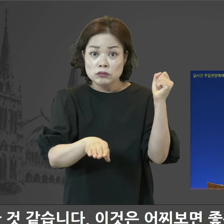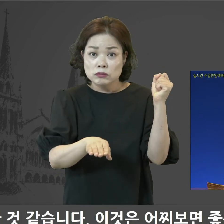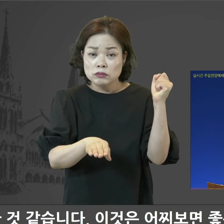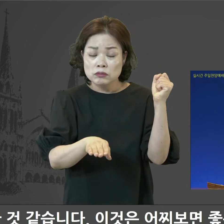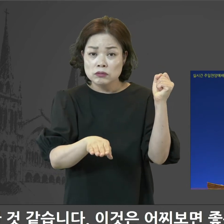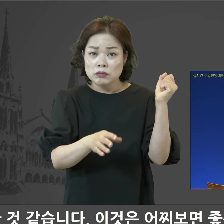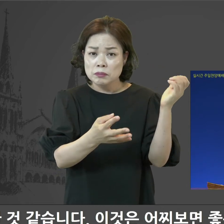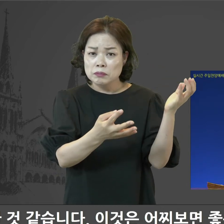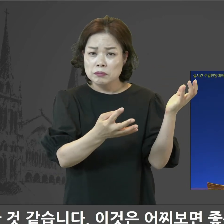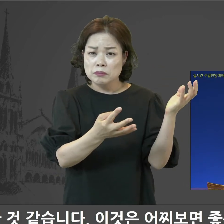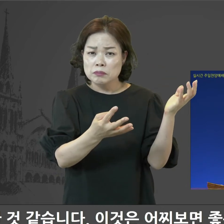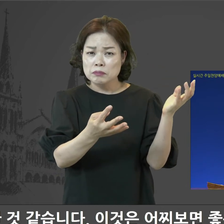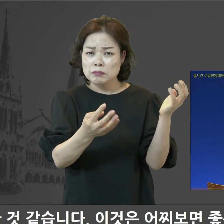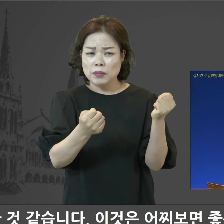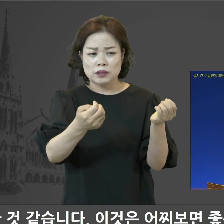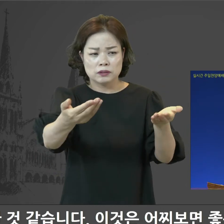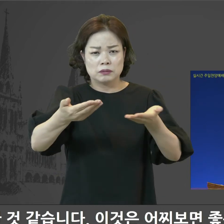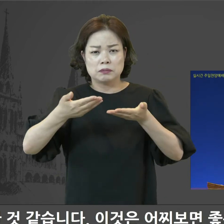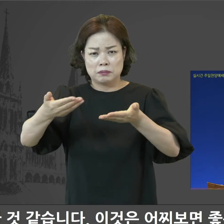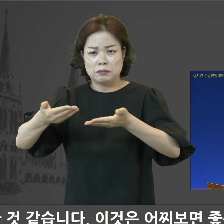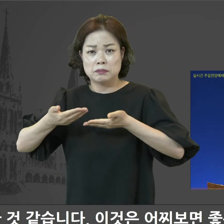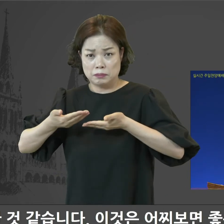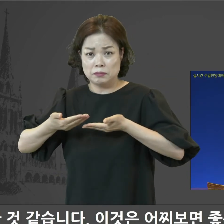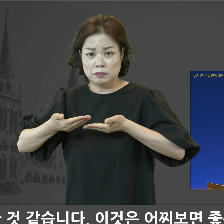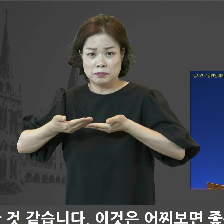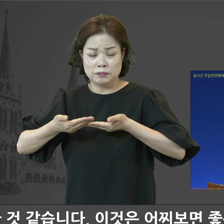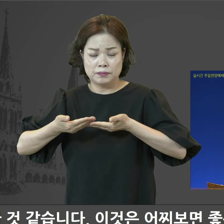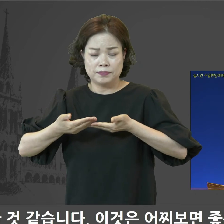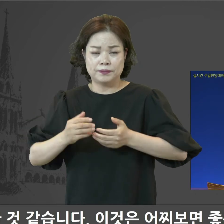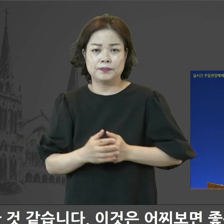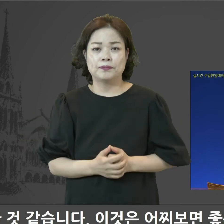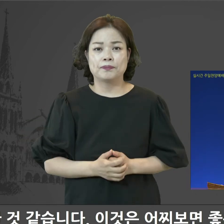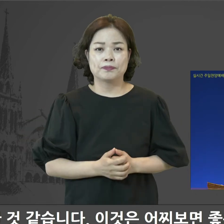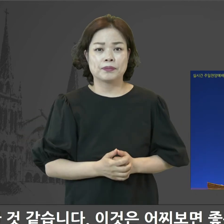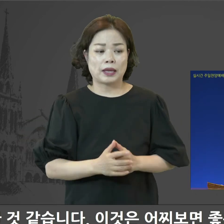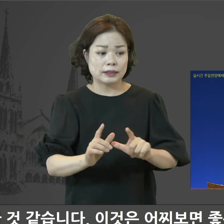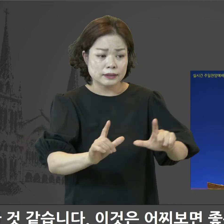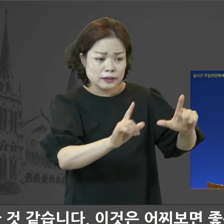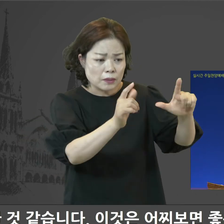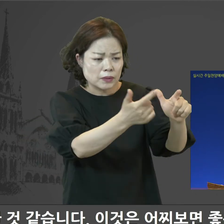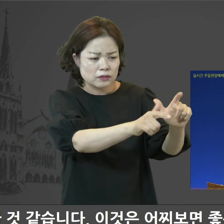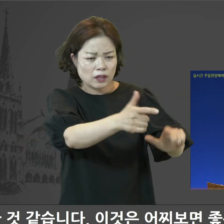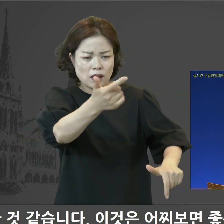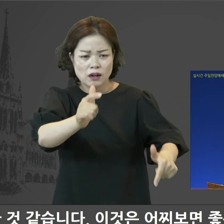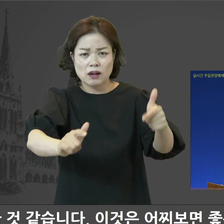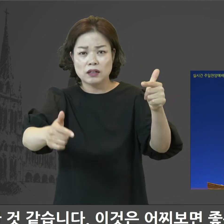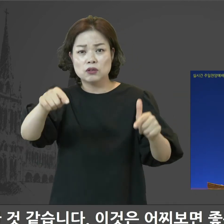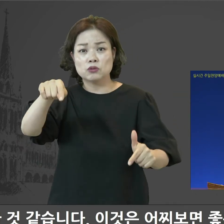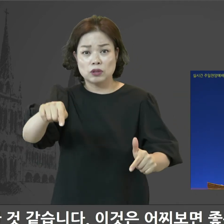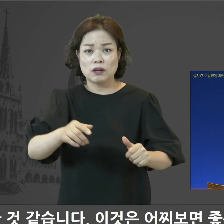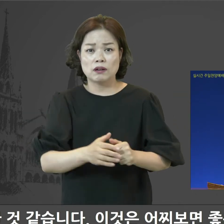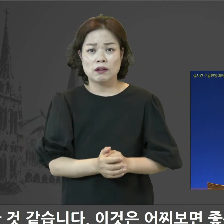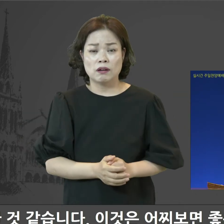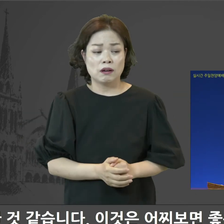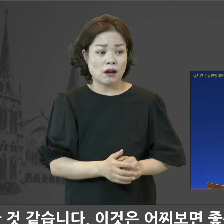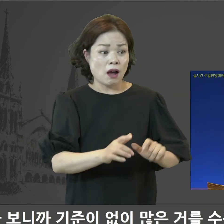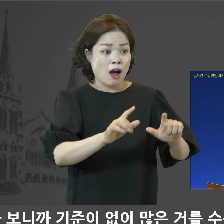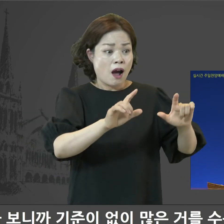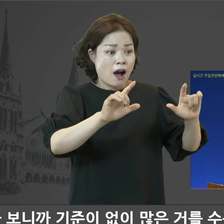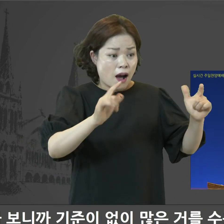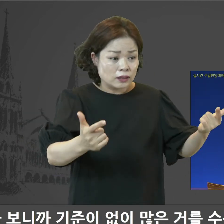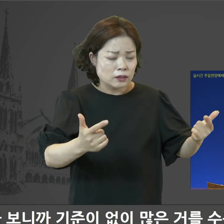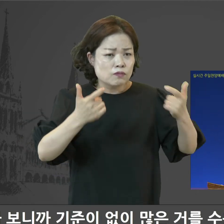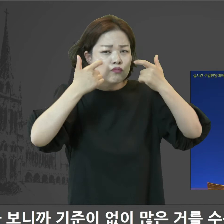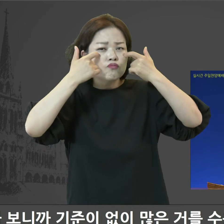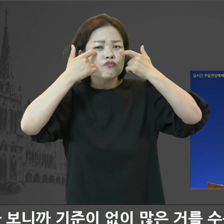많은 걸 수용하게 되는 문제점이 그 안에 있는 거죠. 삶의 다양한 영역에서 아닌 건